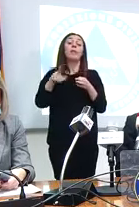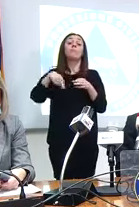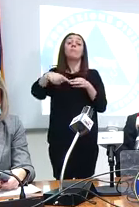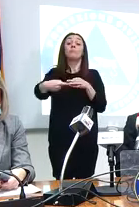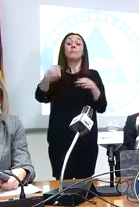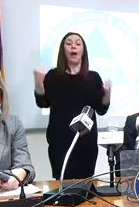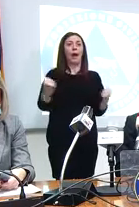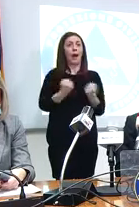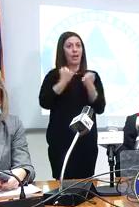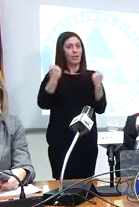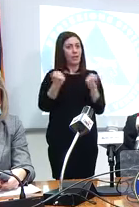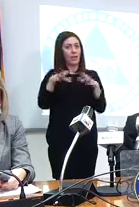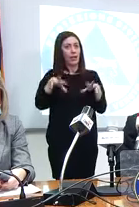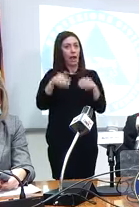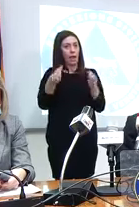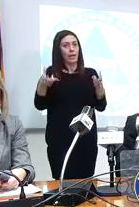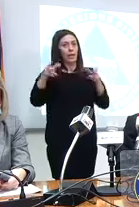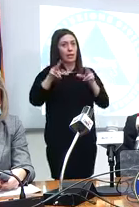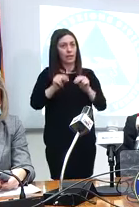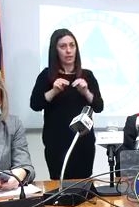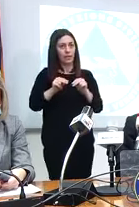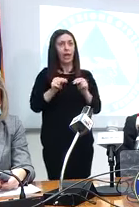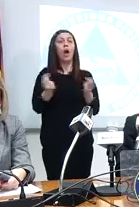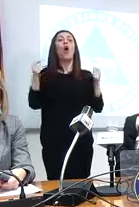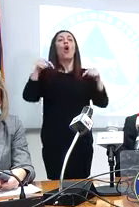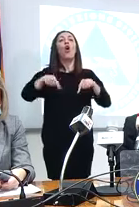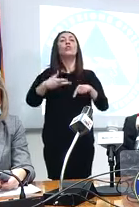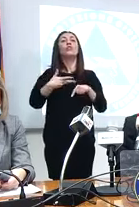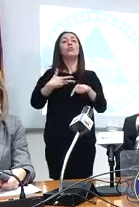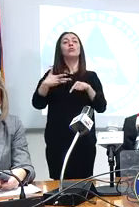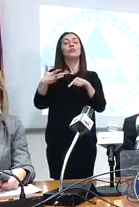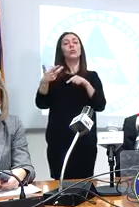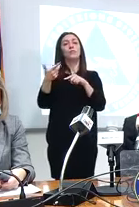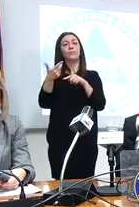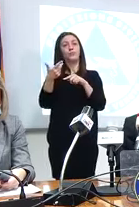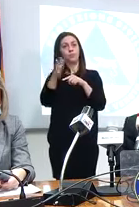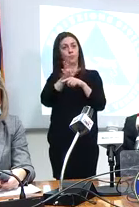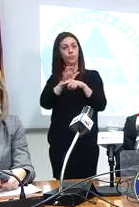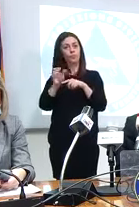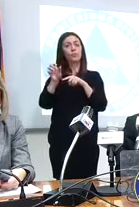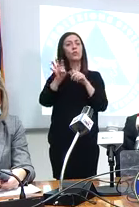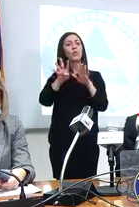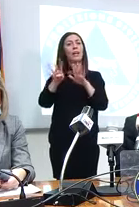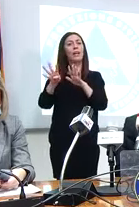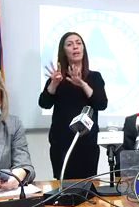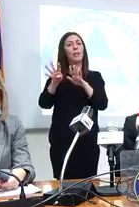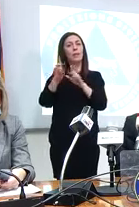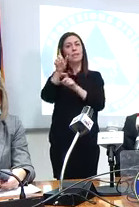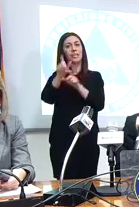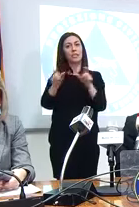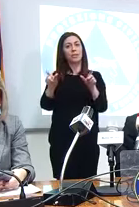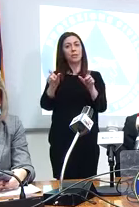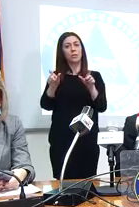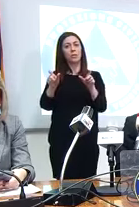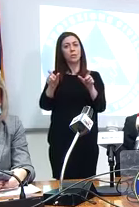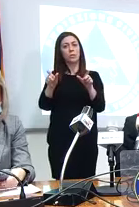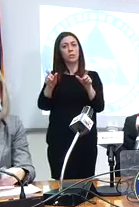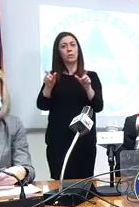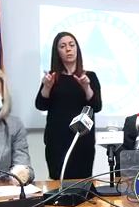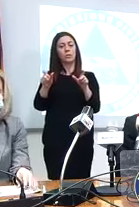Oggi abbiamo 539 malati in rianimazione tra Covid e non Covid, su una